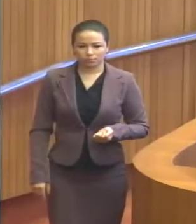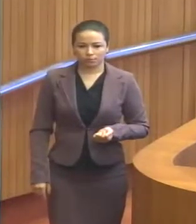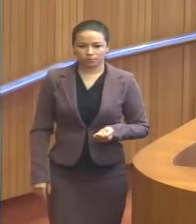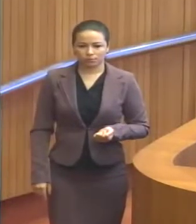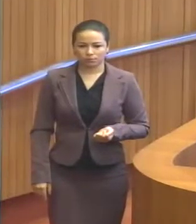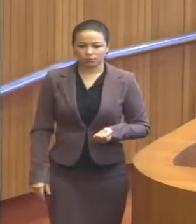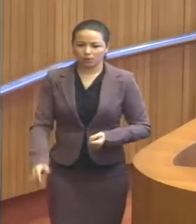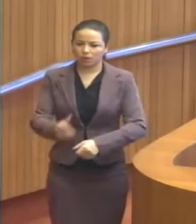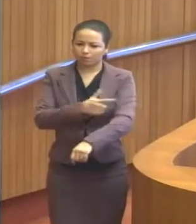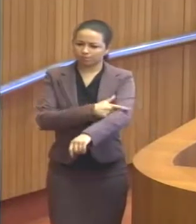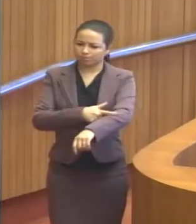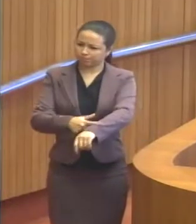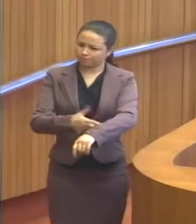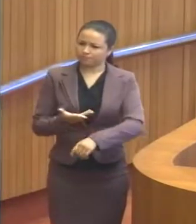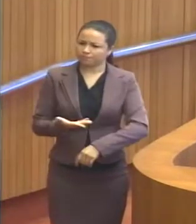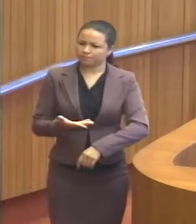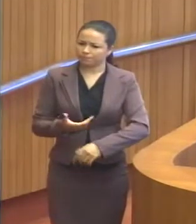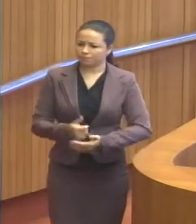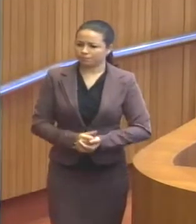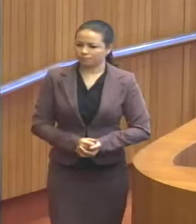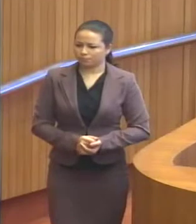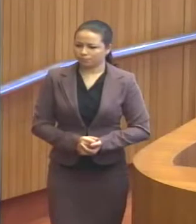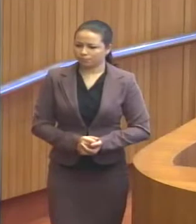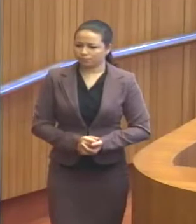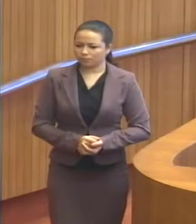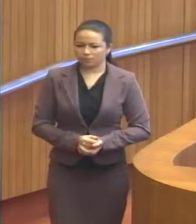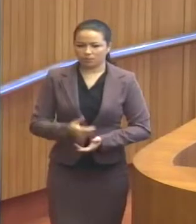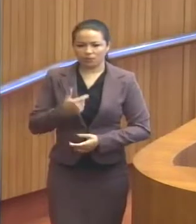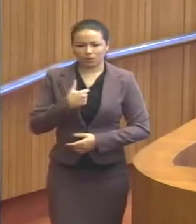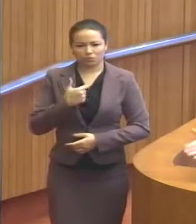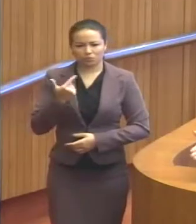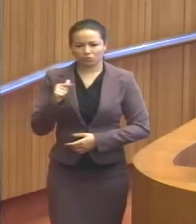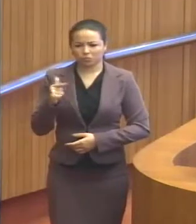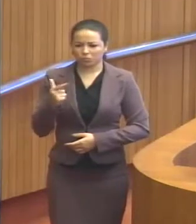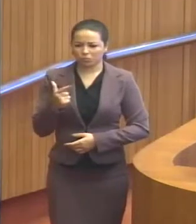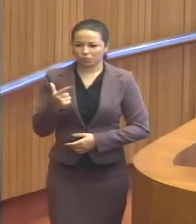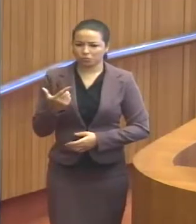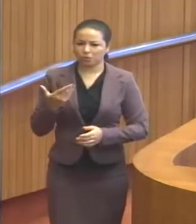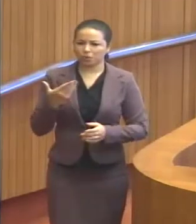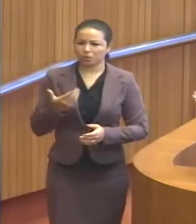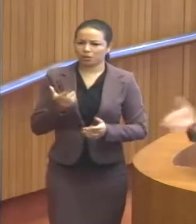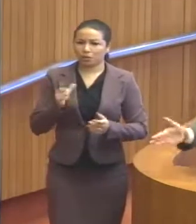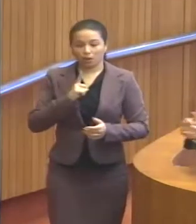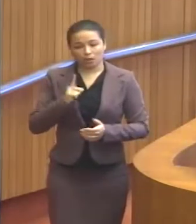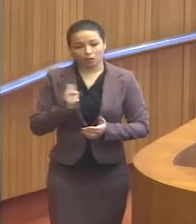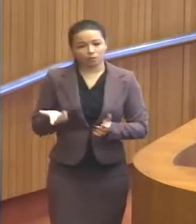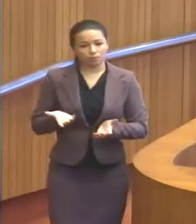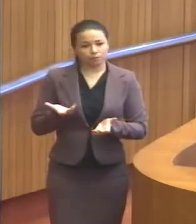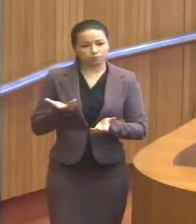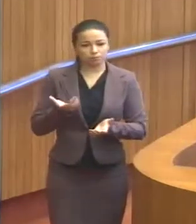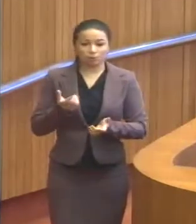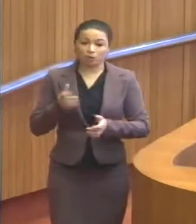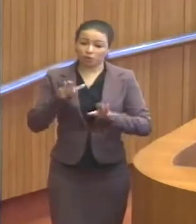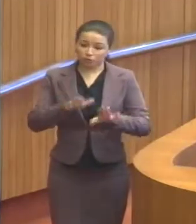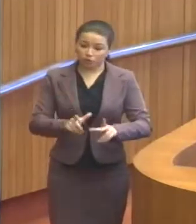Pela minha postura. Eu não sou de estar pulando de barco, eu estou num barco ou no outro.